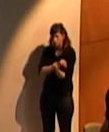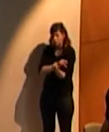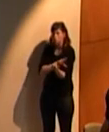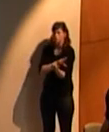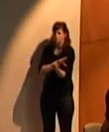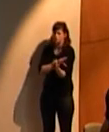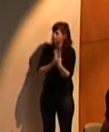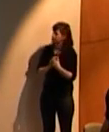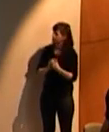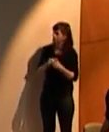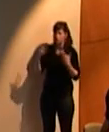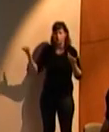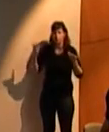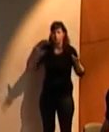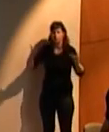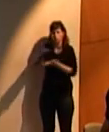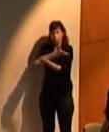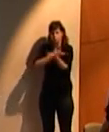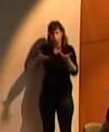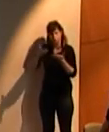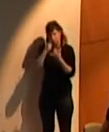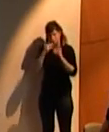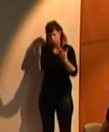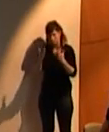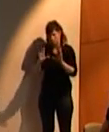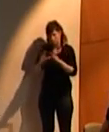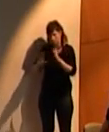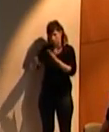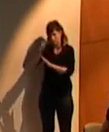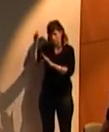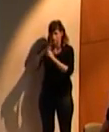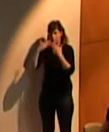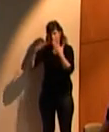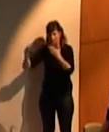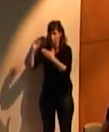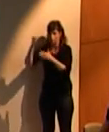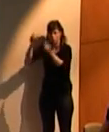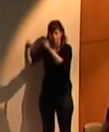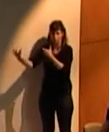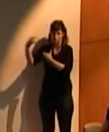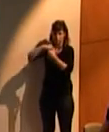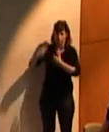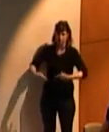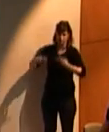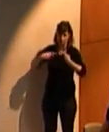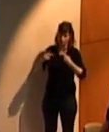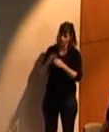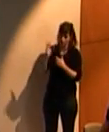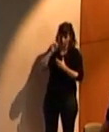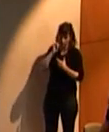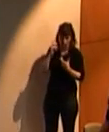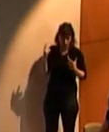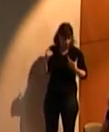Voilà, donc là on va passer au temps d'échange. Je voudrais remercier déjà l'ensemble des participants des ateliers